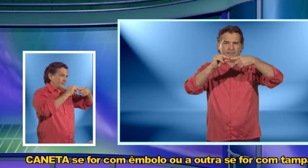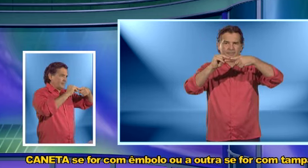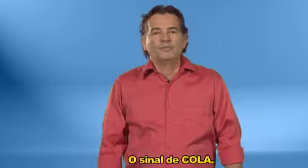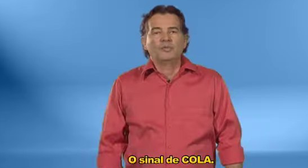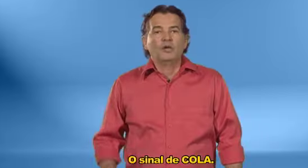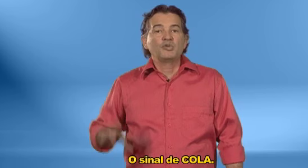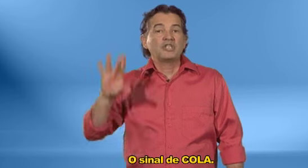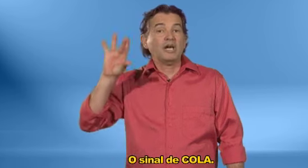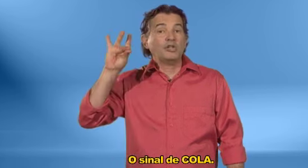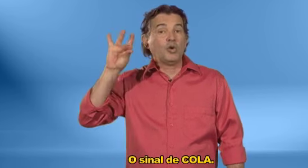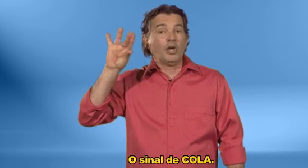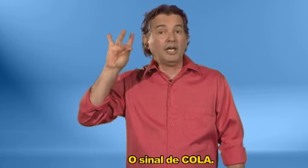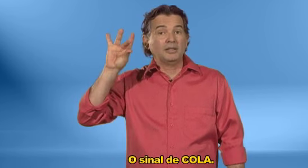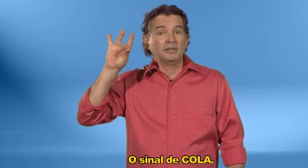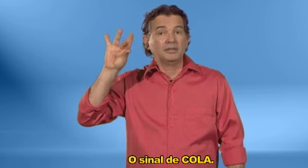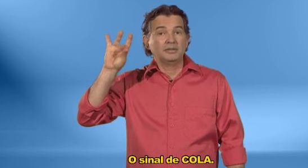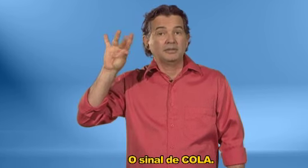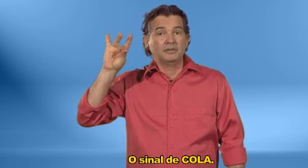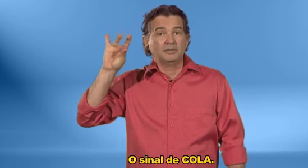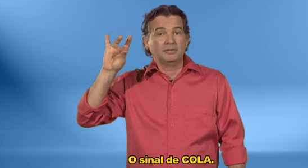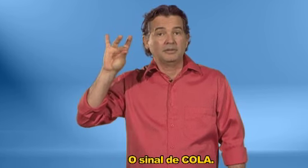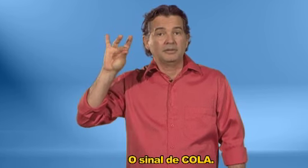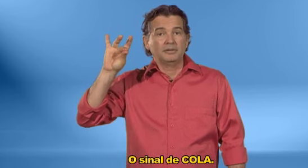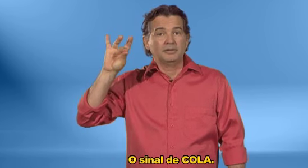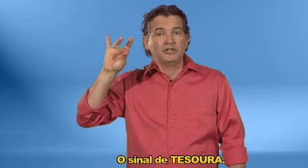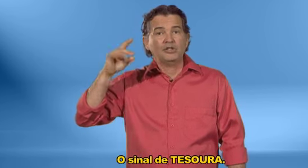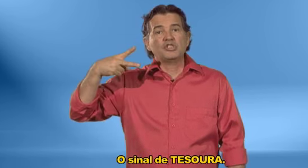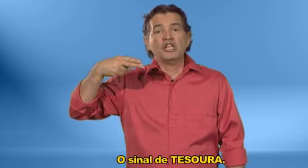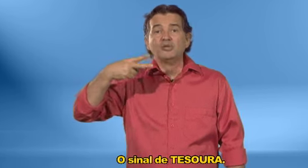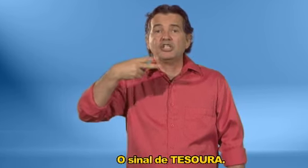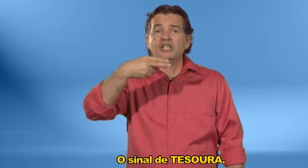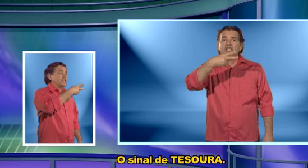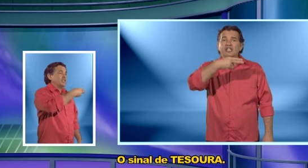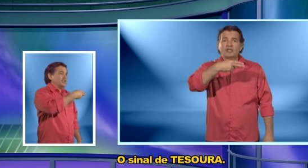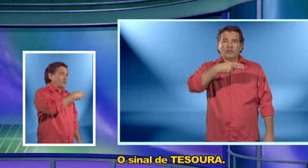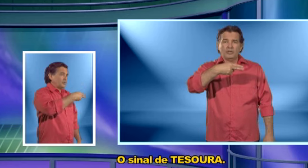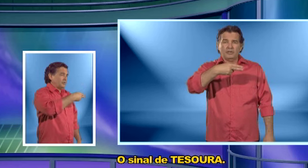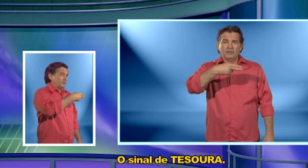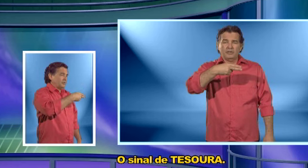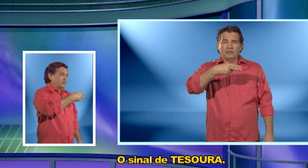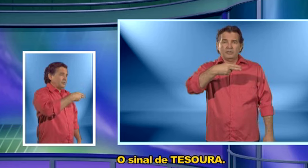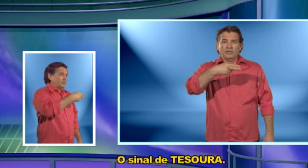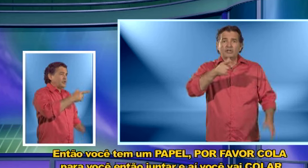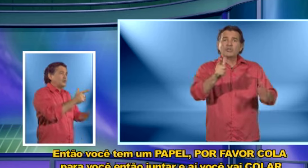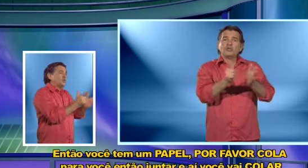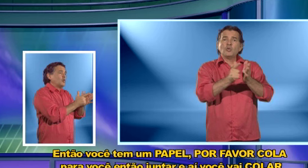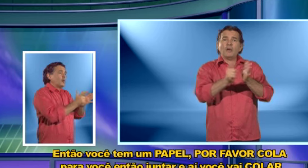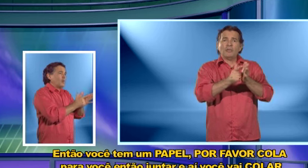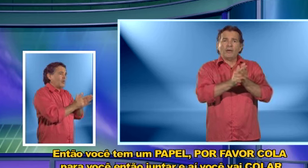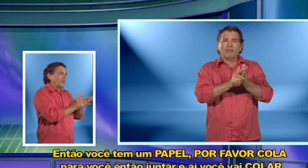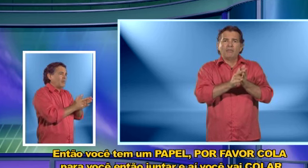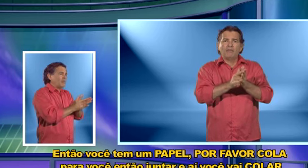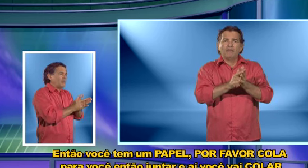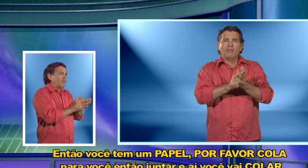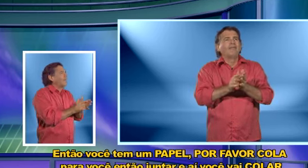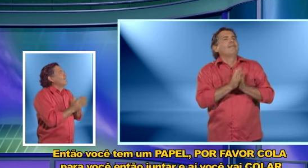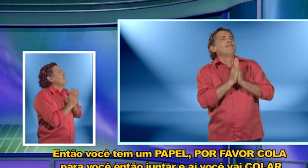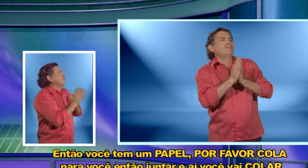tampa. O sinal de cola e o sinal de tesoura. Então, se eu tenho um